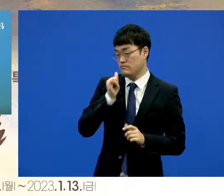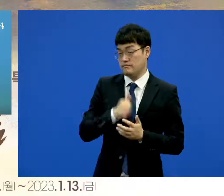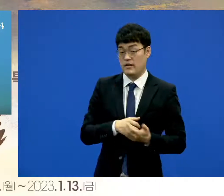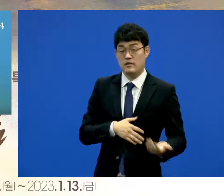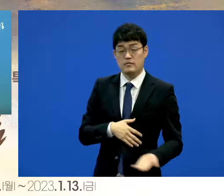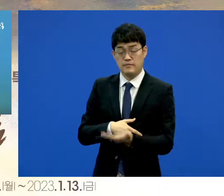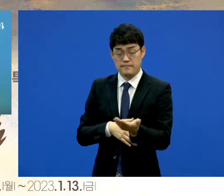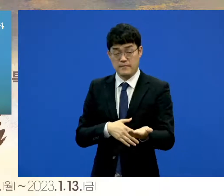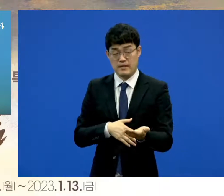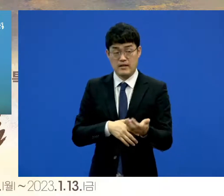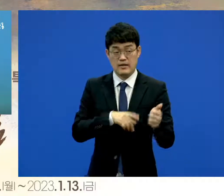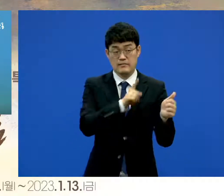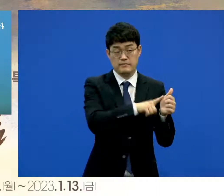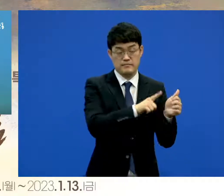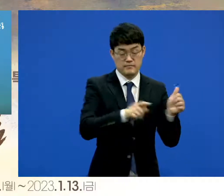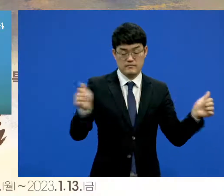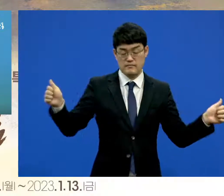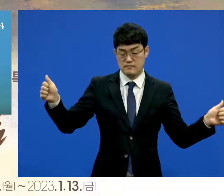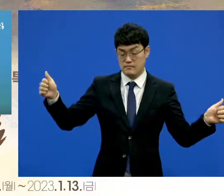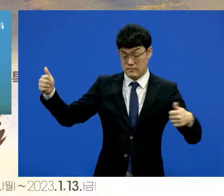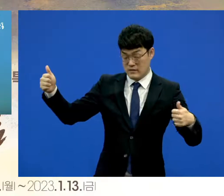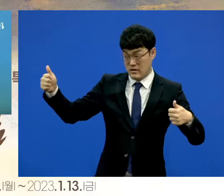탕자의 귀환길은 모든 게 불확실합니다.